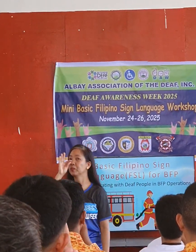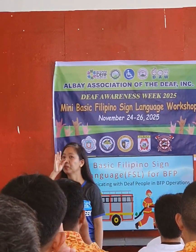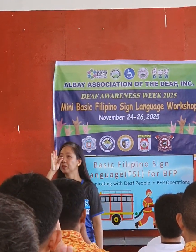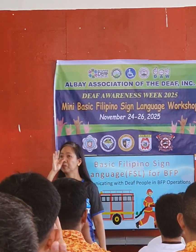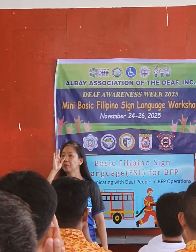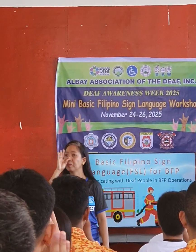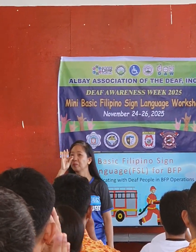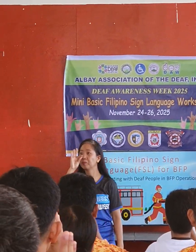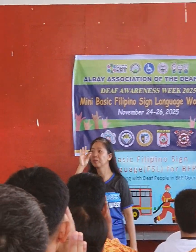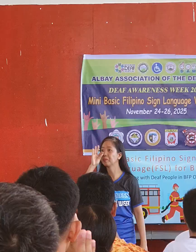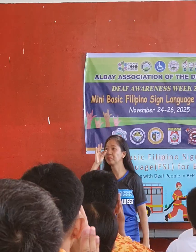Filipino.